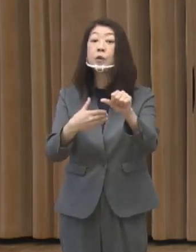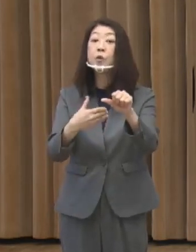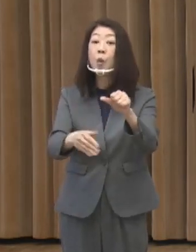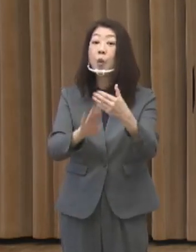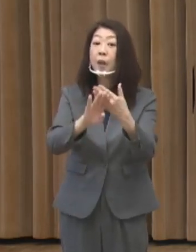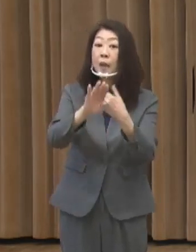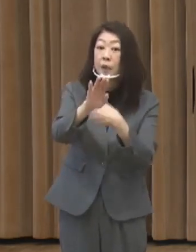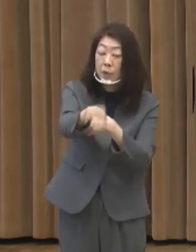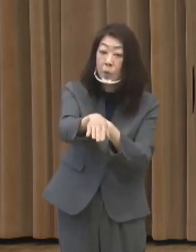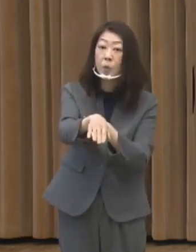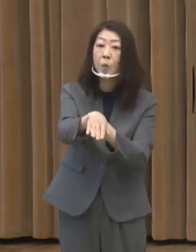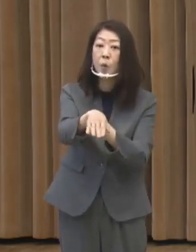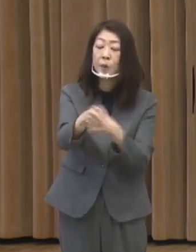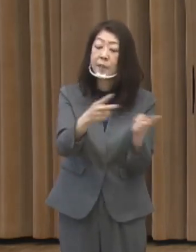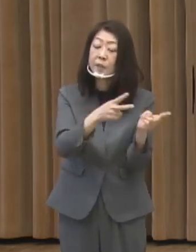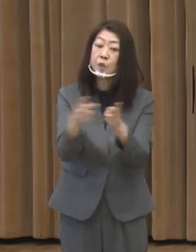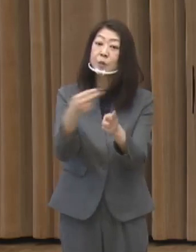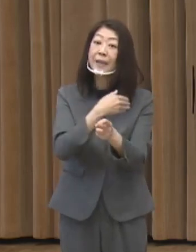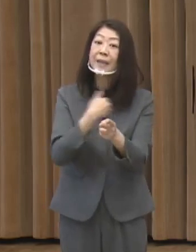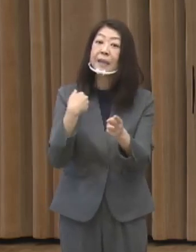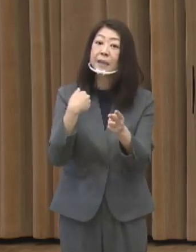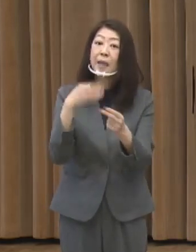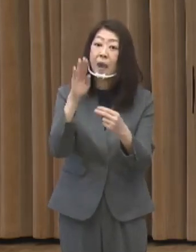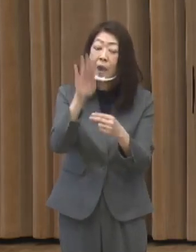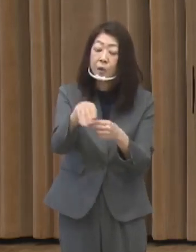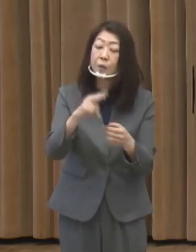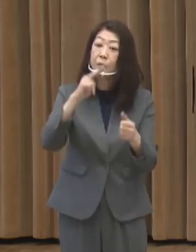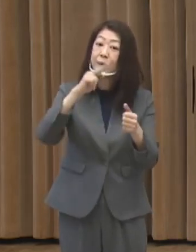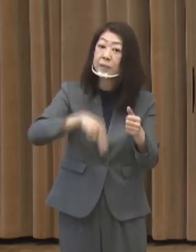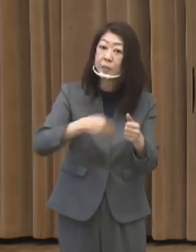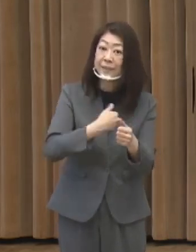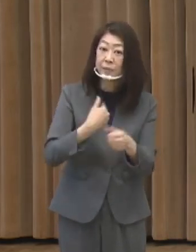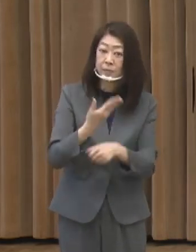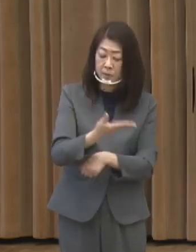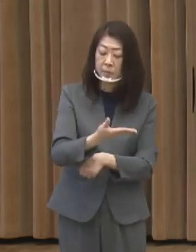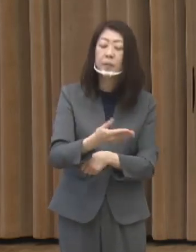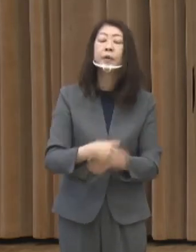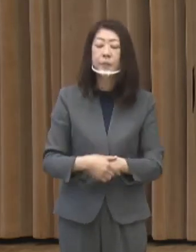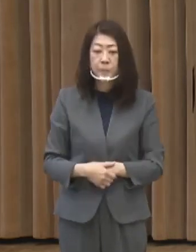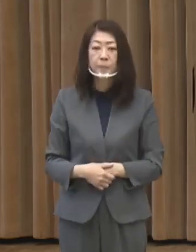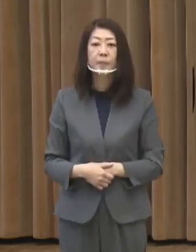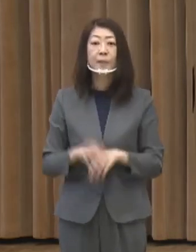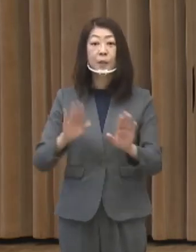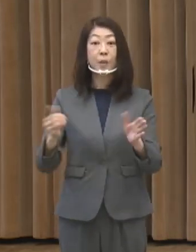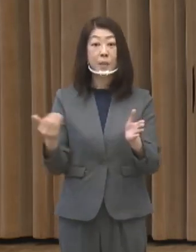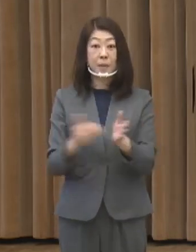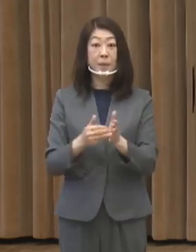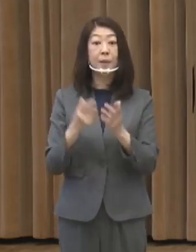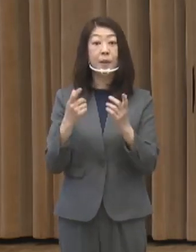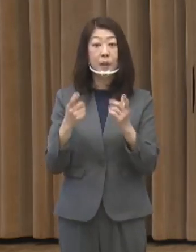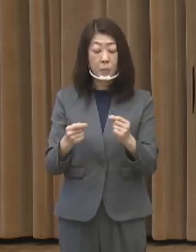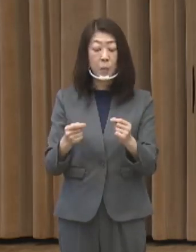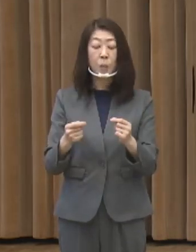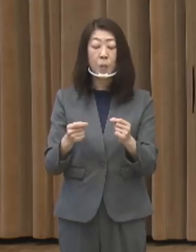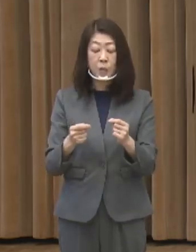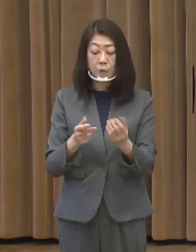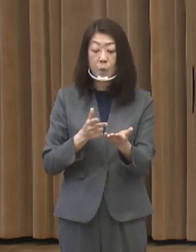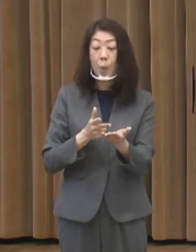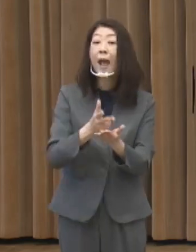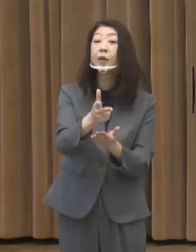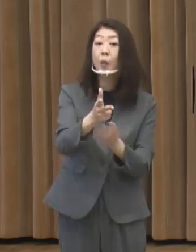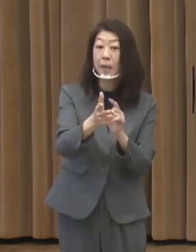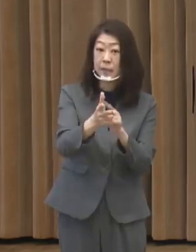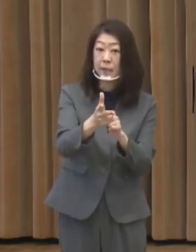定されましたよということでも OK ということになるんでしょうか。 もちろんこれまでも業界のガイドライン